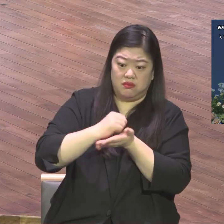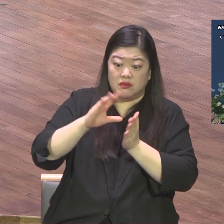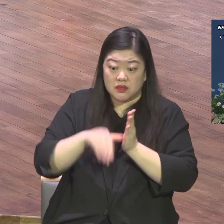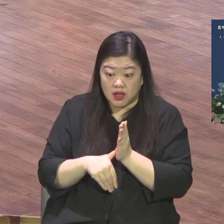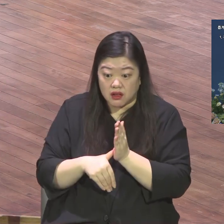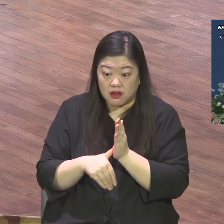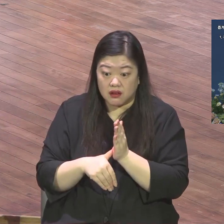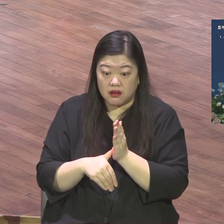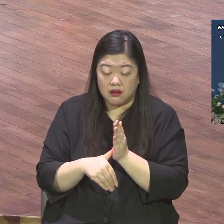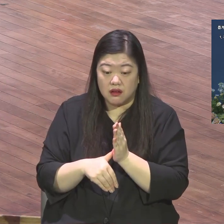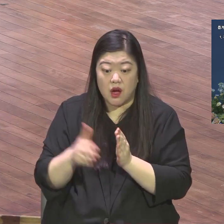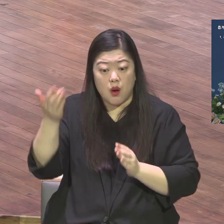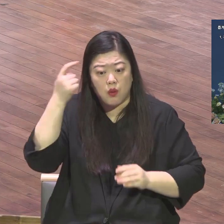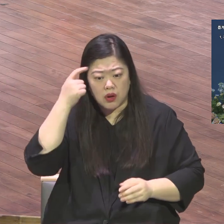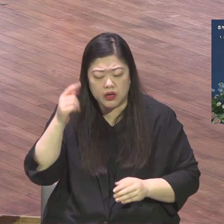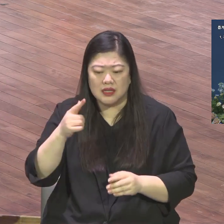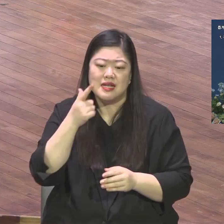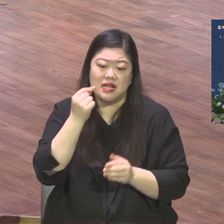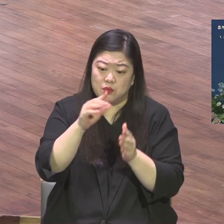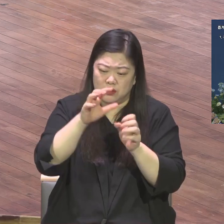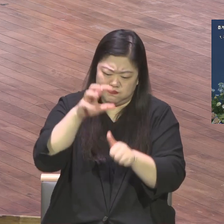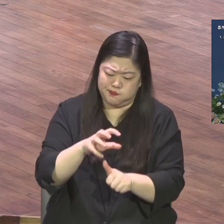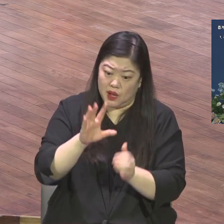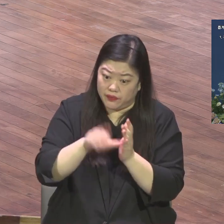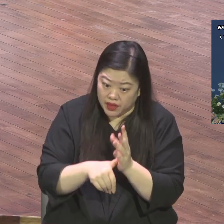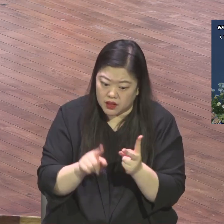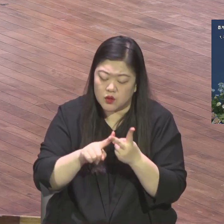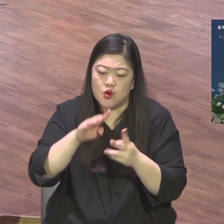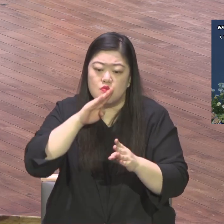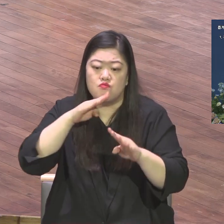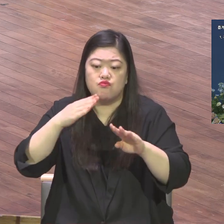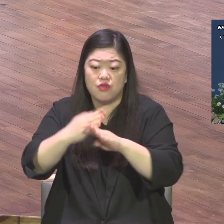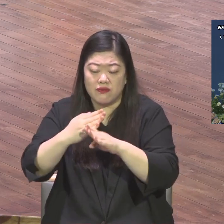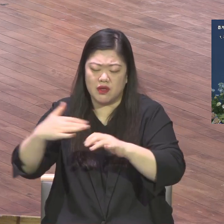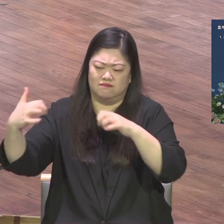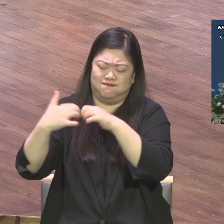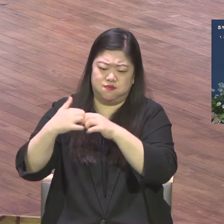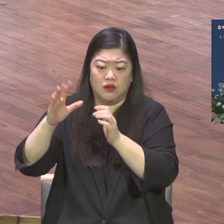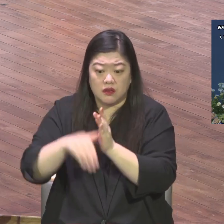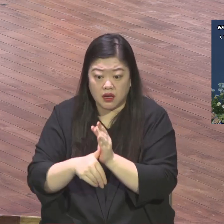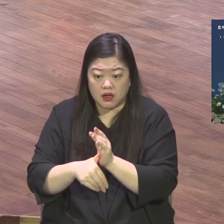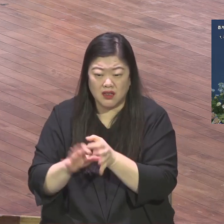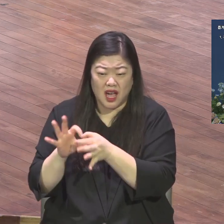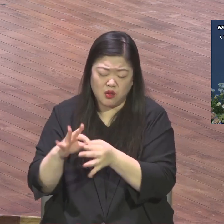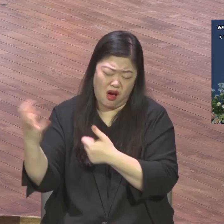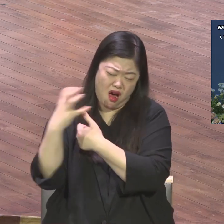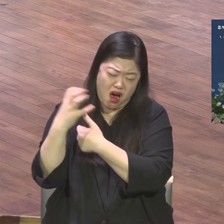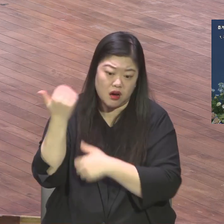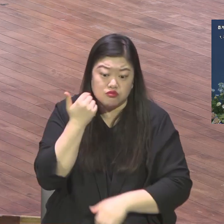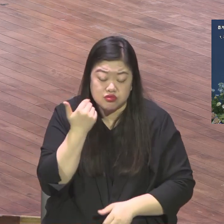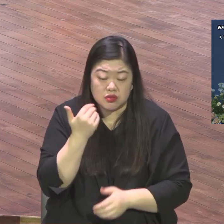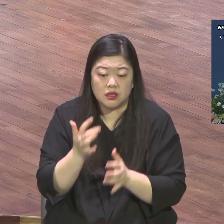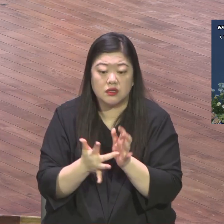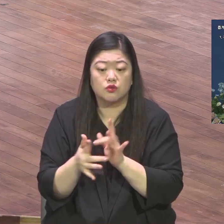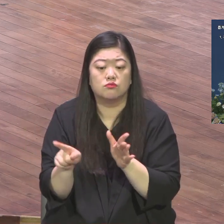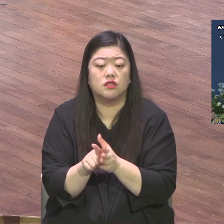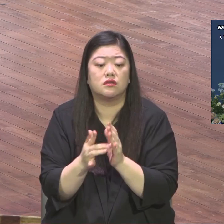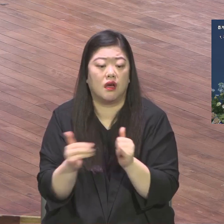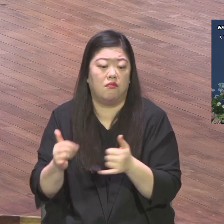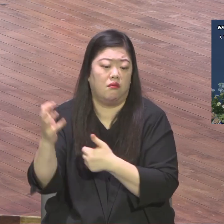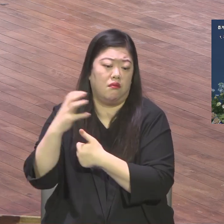예수 믿으면 잡아 죽입니까? 왜 예수 믿으면 가둬버립니까? 왜 예수 믿으면 핍박합니까? 심지어